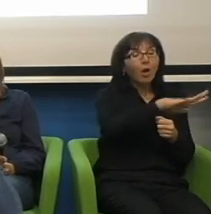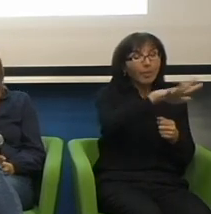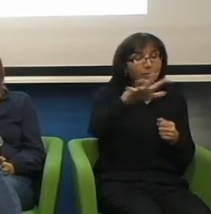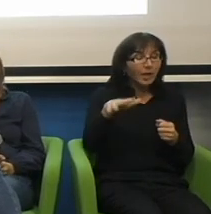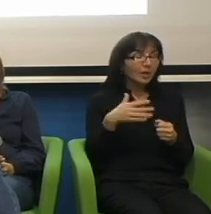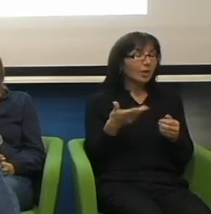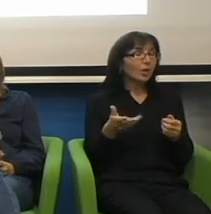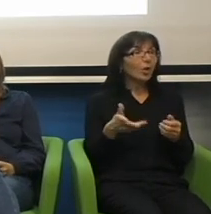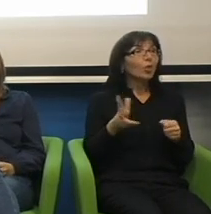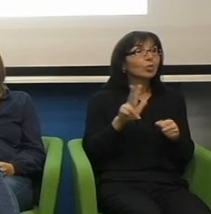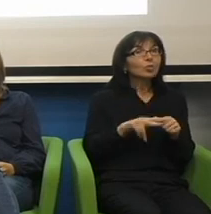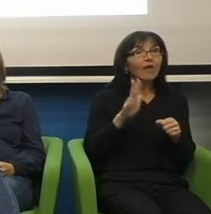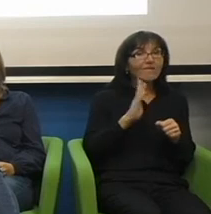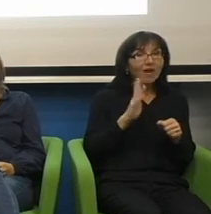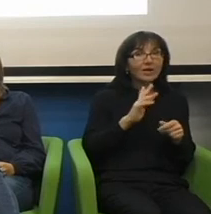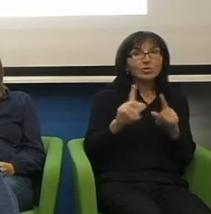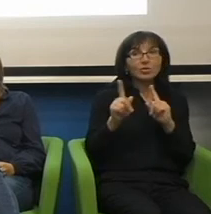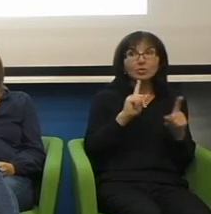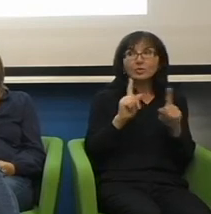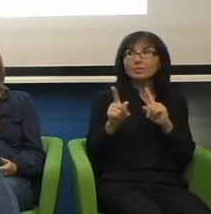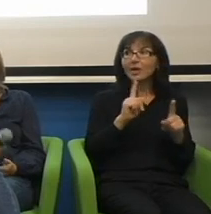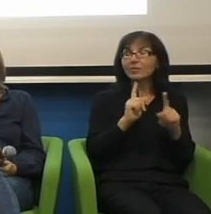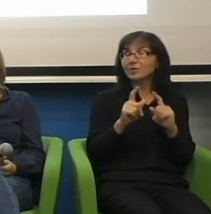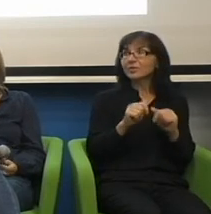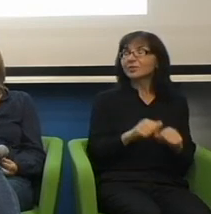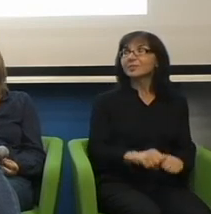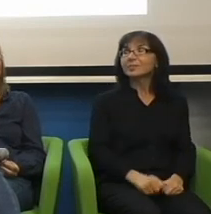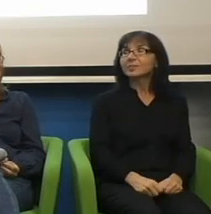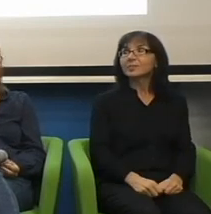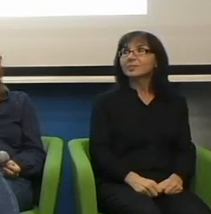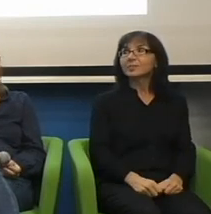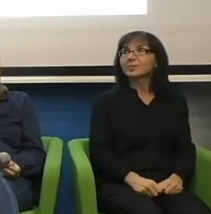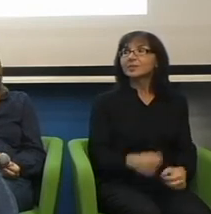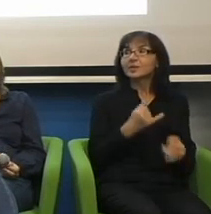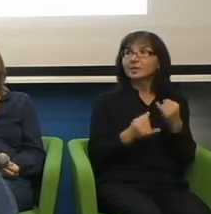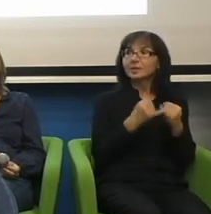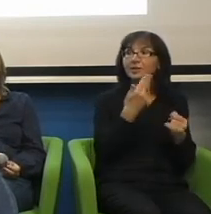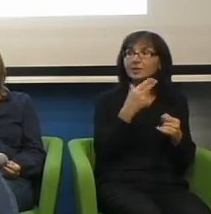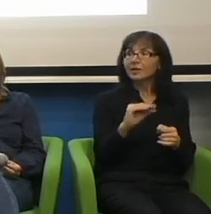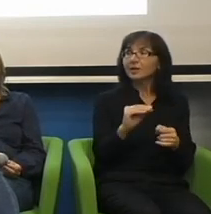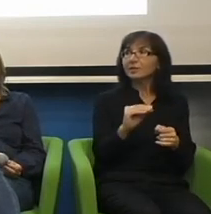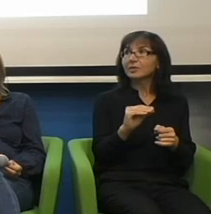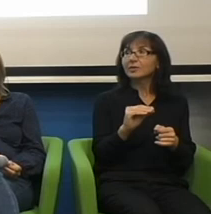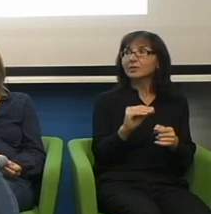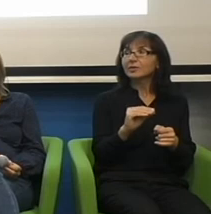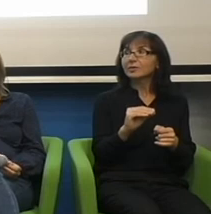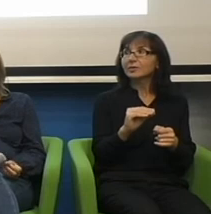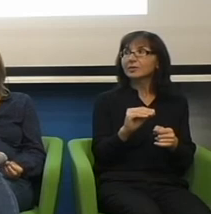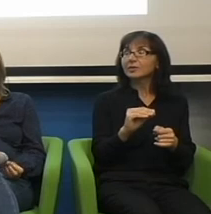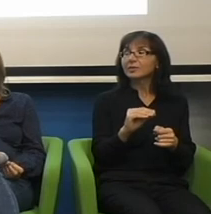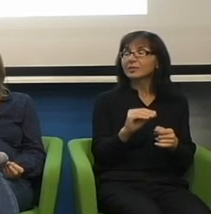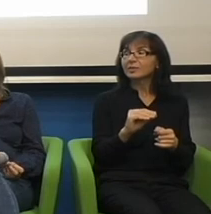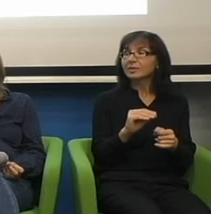także zachęcam, śmiele. Ja się poczekam na książkę. Bo jeżeli nie, to ja mam jeszcze oczywiście w